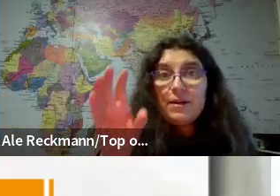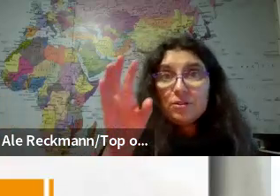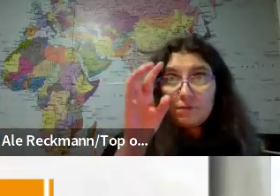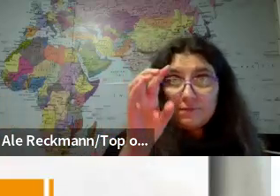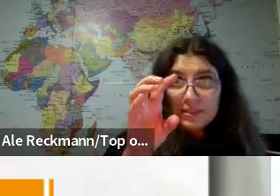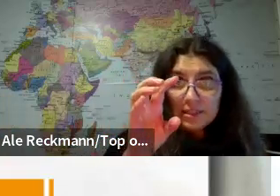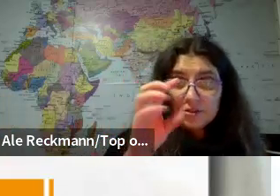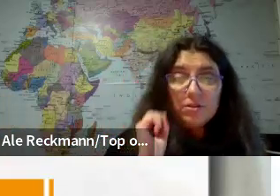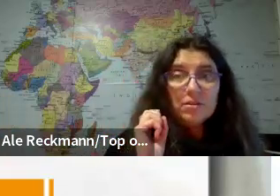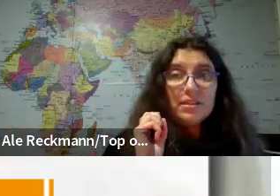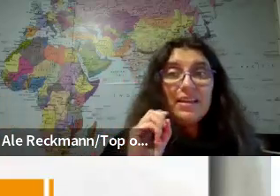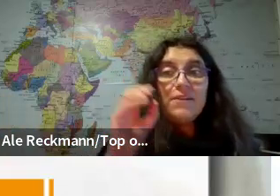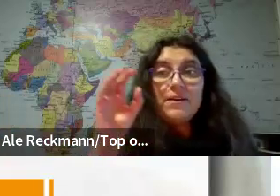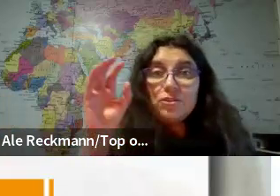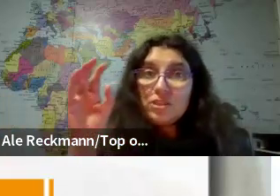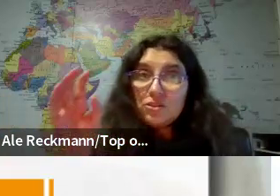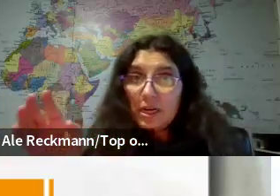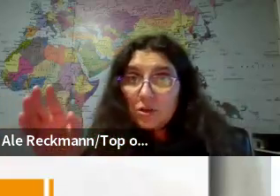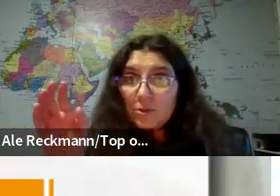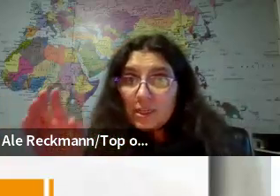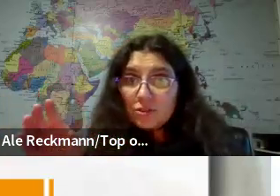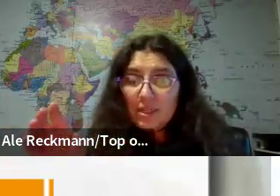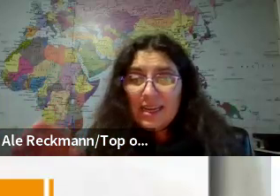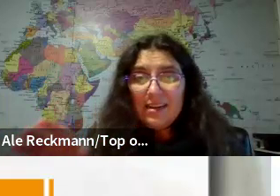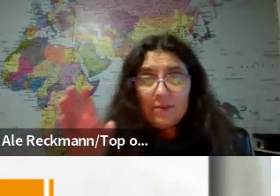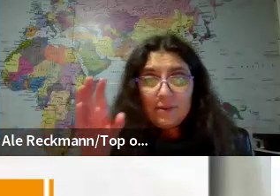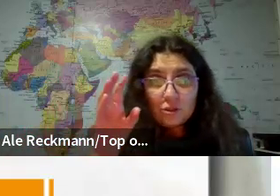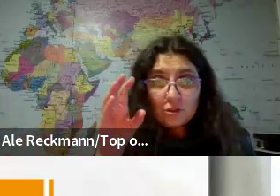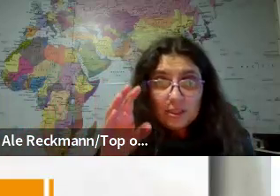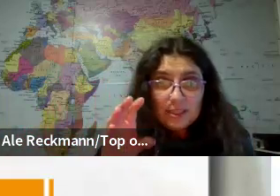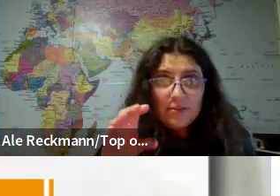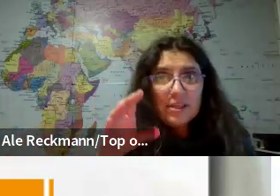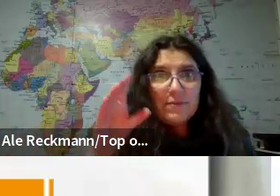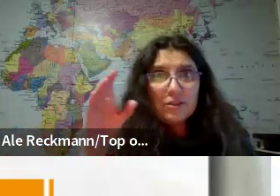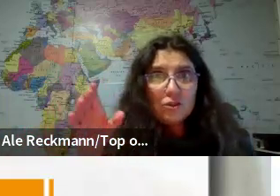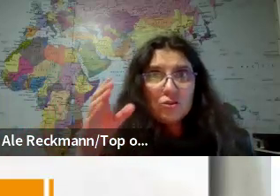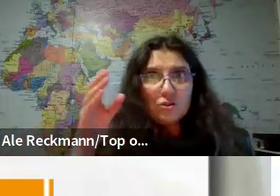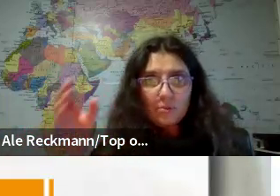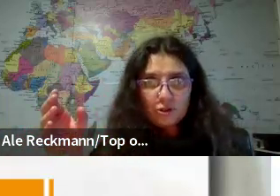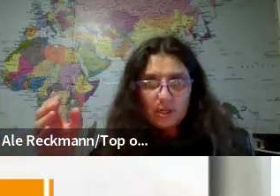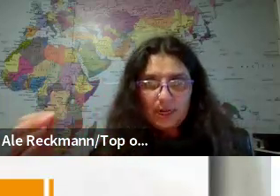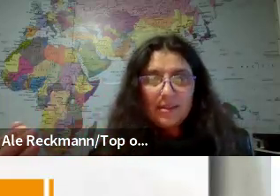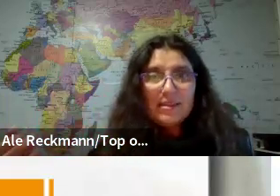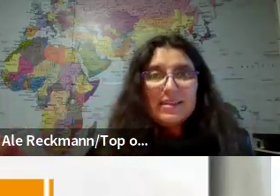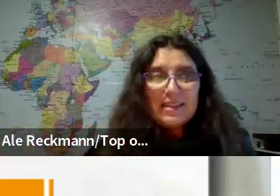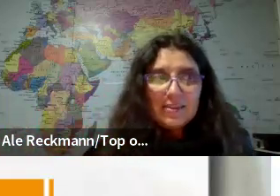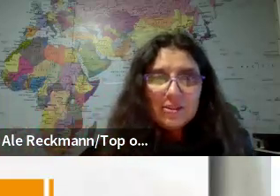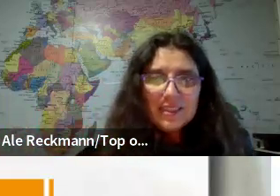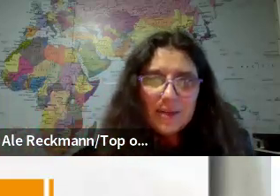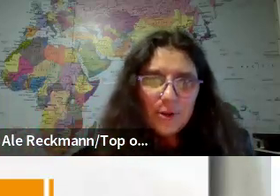el factor físico, el factor sensorial comunicacional, el factor cognitivo y el factor socioemocional. Entonces,